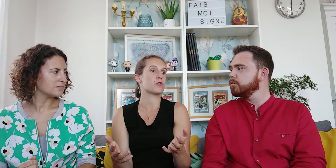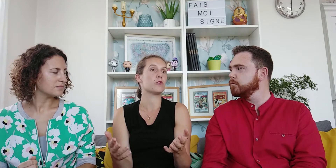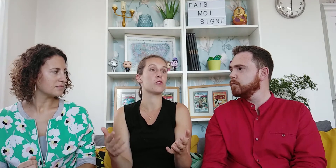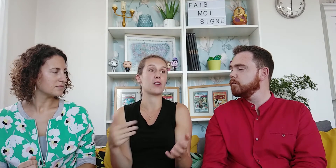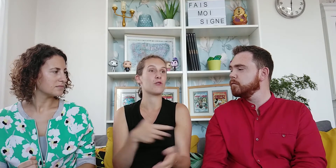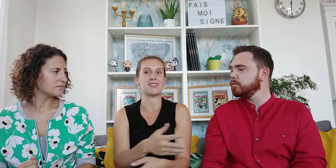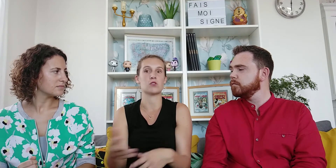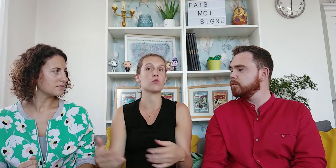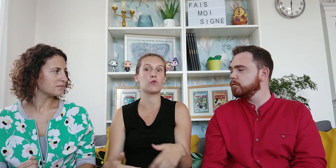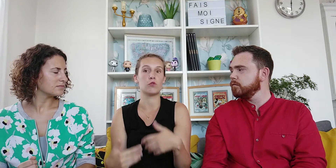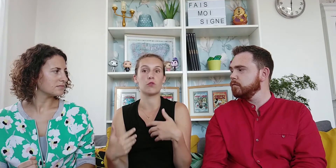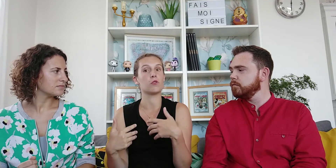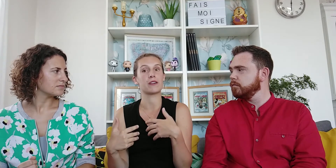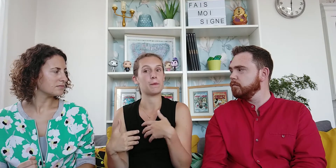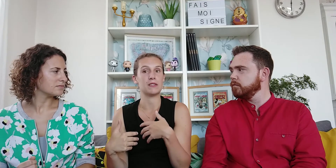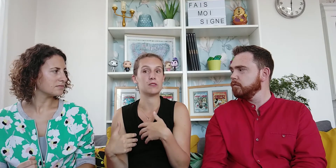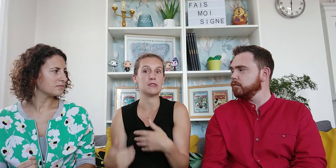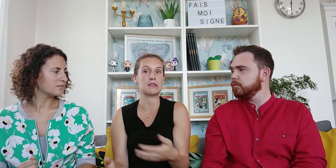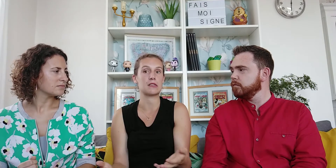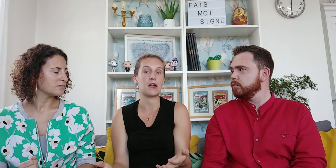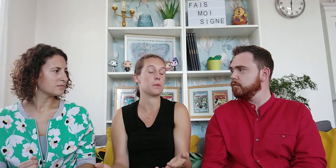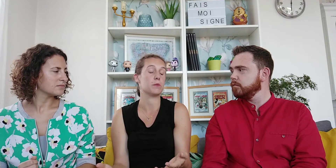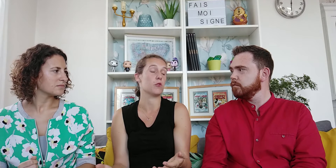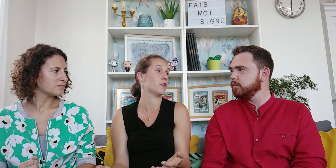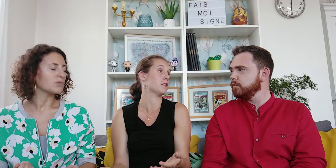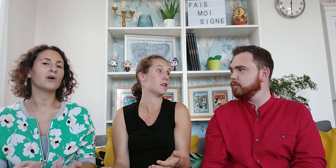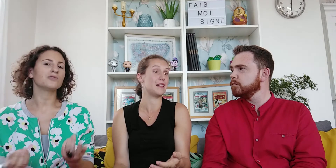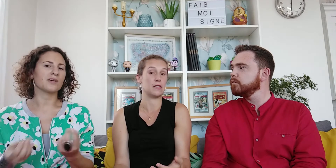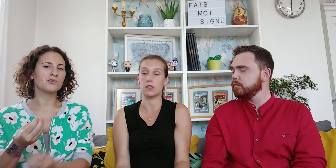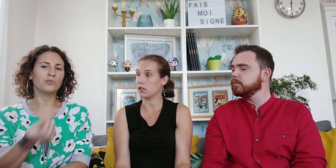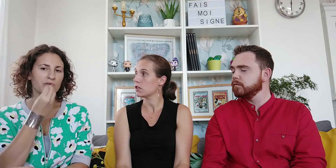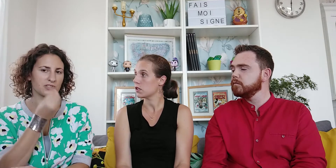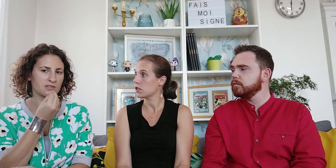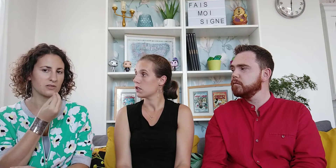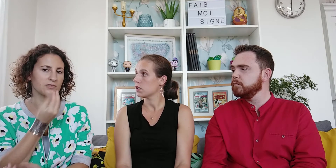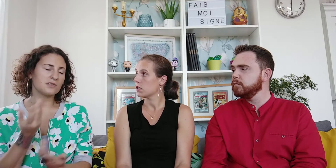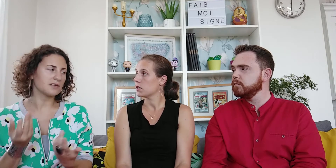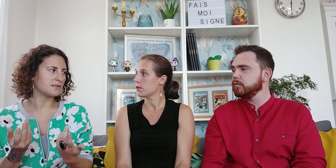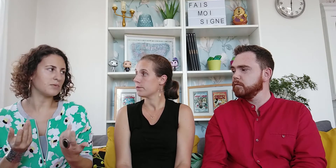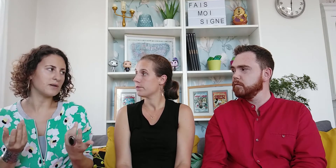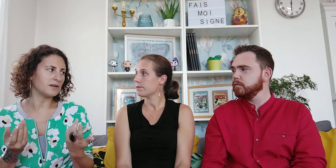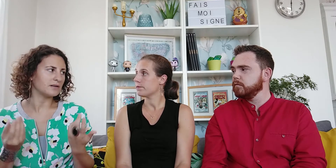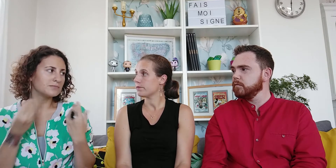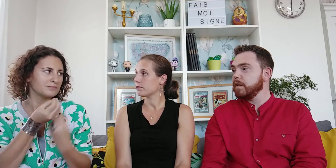que dans la conversation, vous le captez aussi très rapidement, en fait. Ouais, ne serait-ce que manger, j'ai envie de te dire, c'est pas... Ah